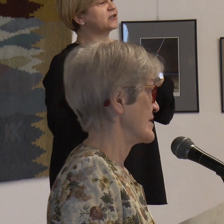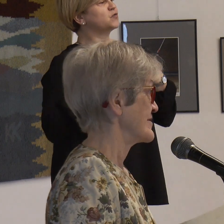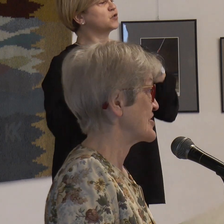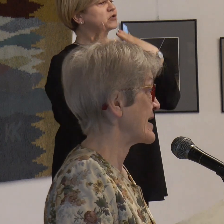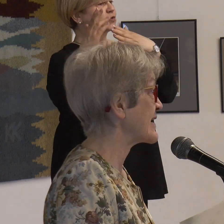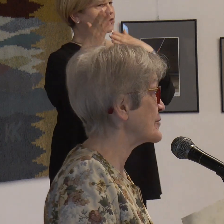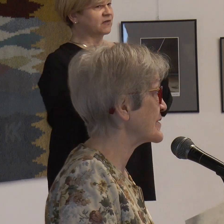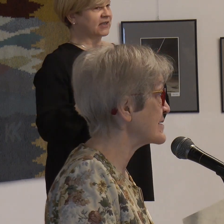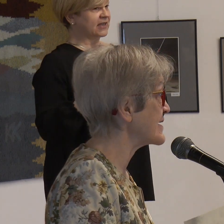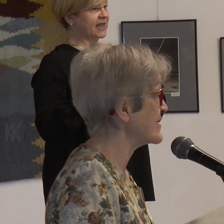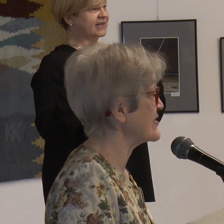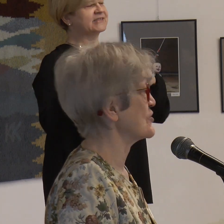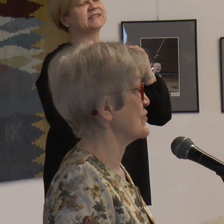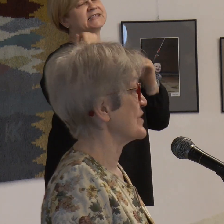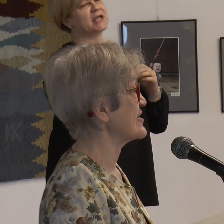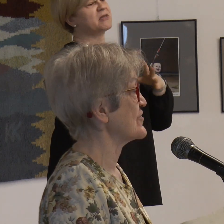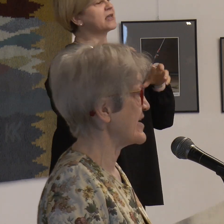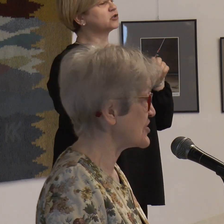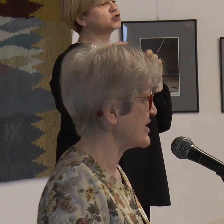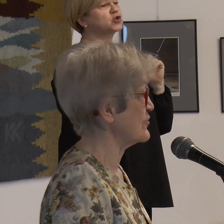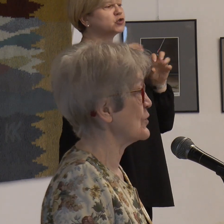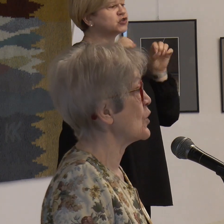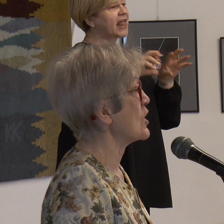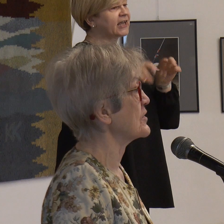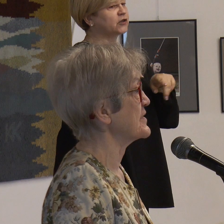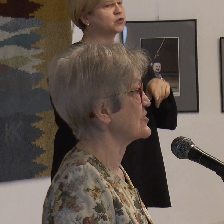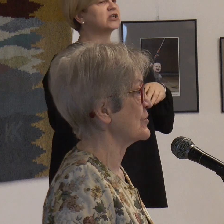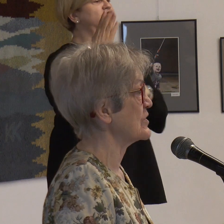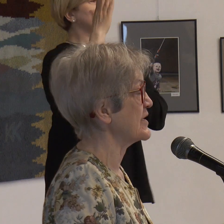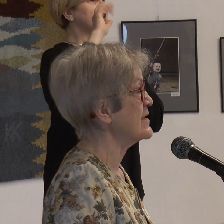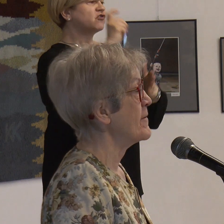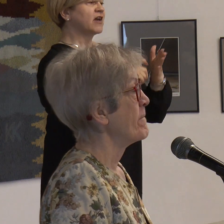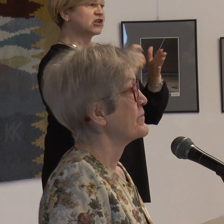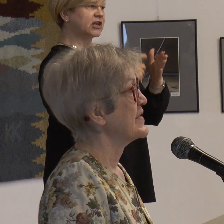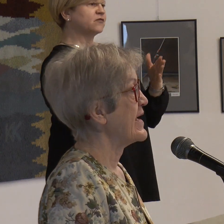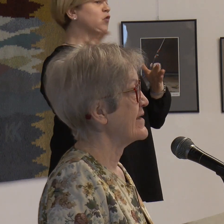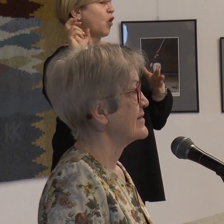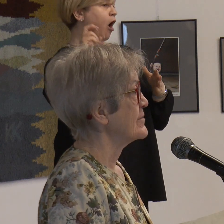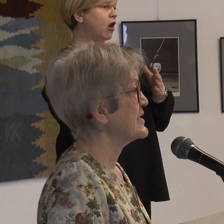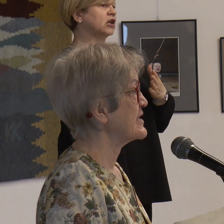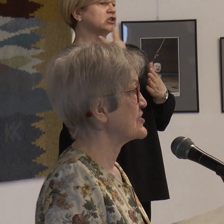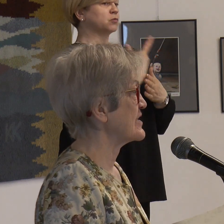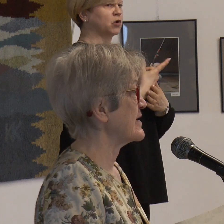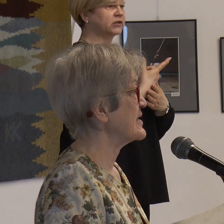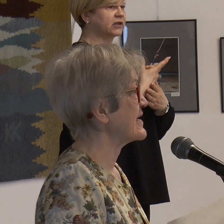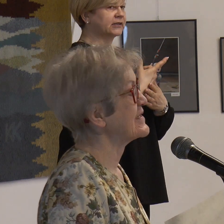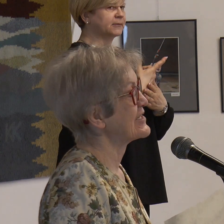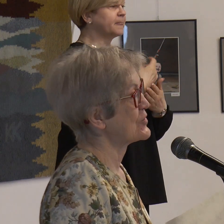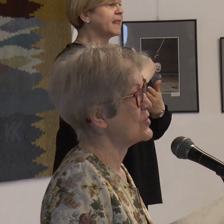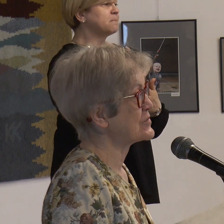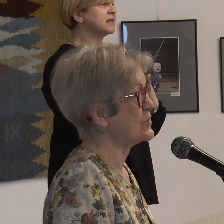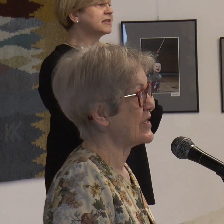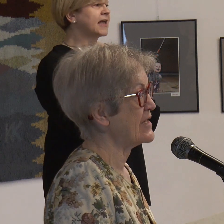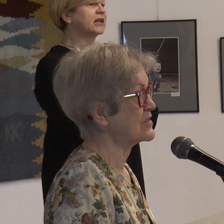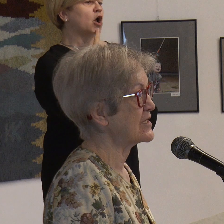javába cselekedünk itten, és jövőre is verseket fogunk hallgatni és mondani, de minden esetre mindenkinek